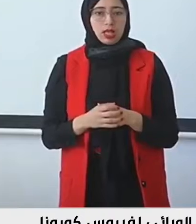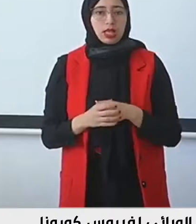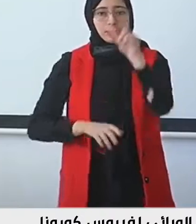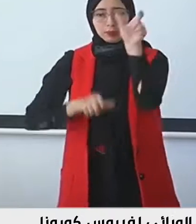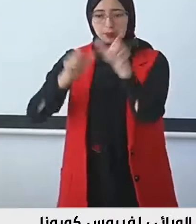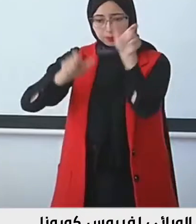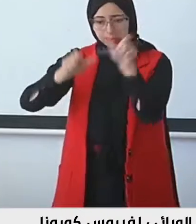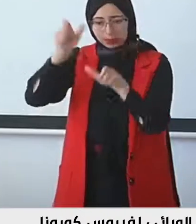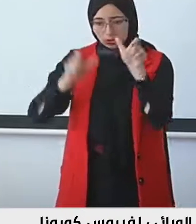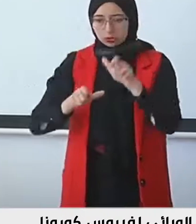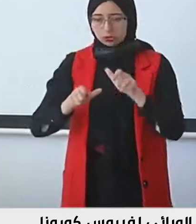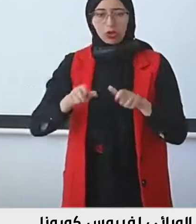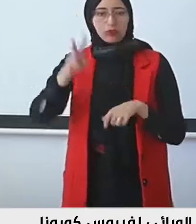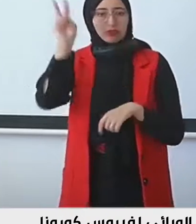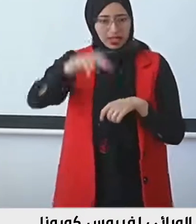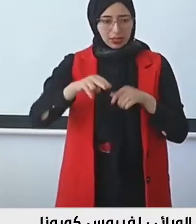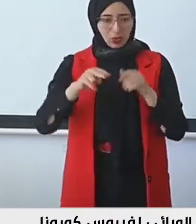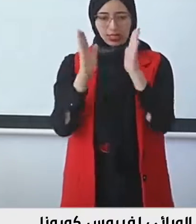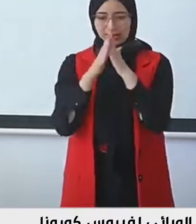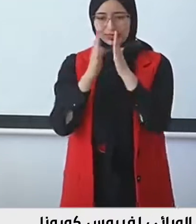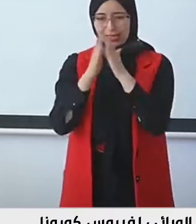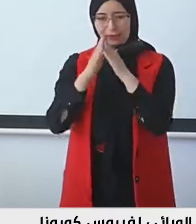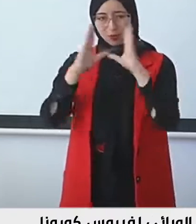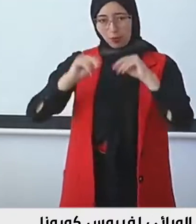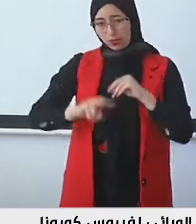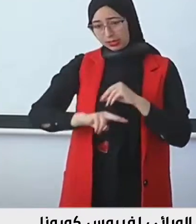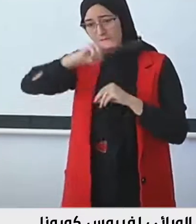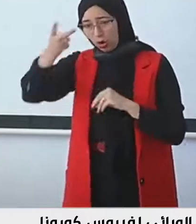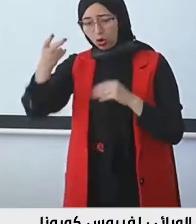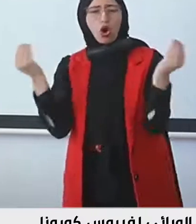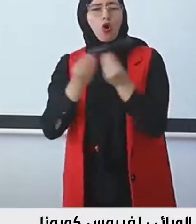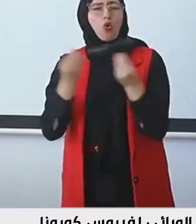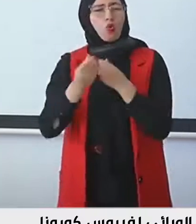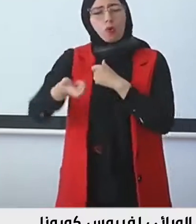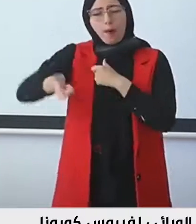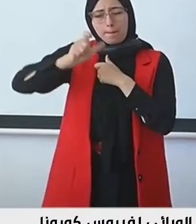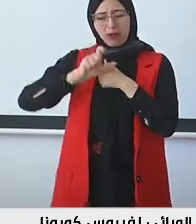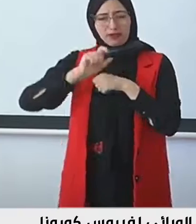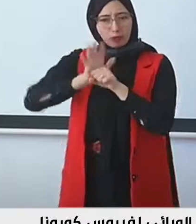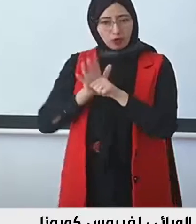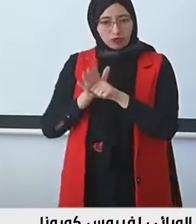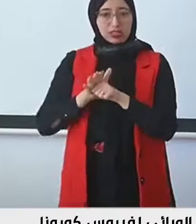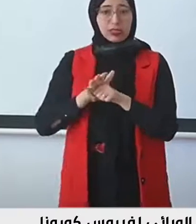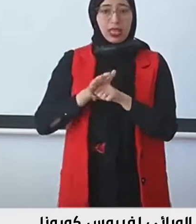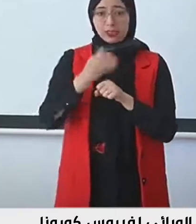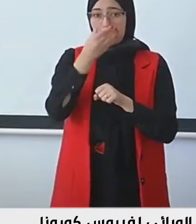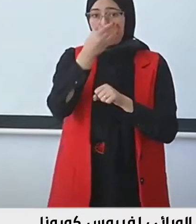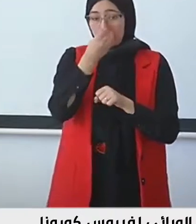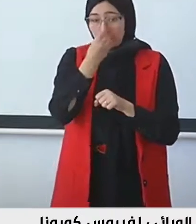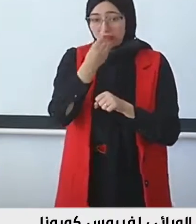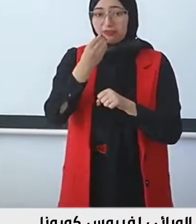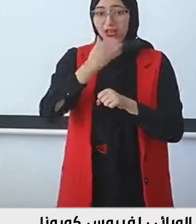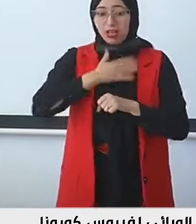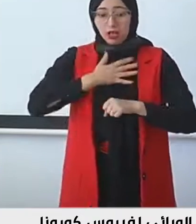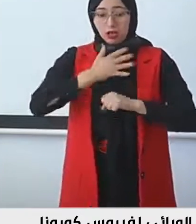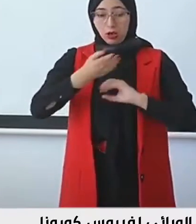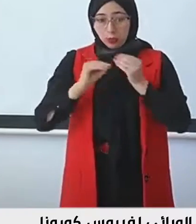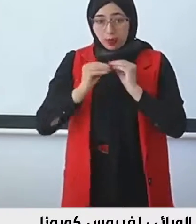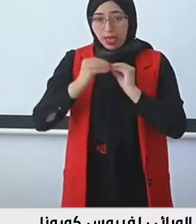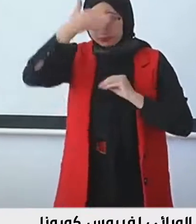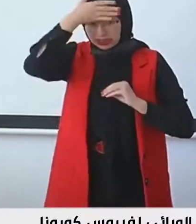التحليل في بلاصه أما الاقامه نتاعو في بلاصه اخرى، مكان العدوى وين صار، عنده اعراض ولا ما عندوش. هذايا